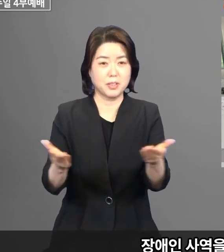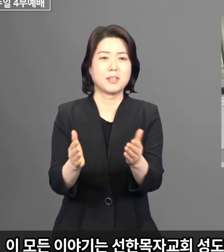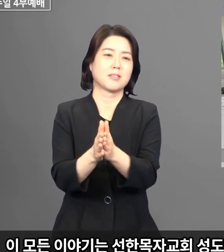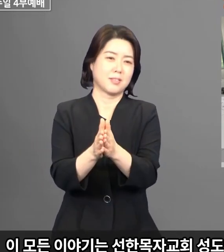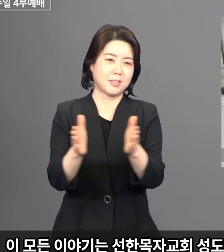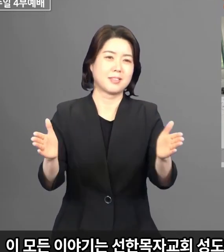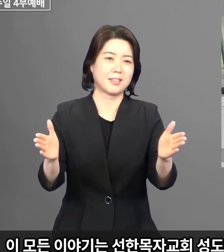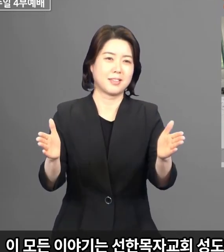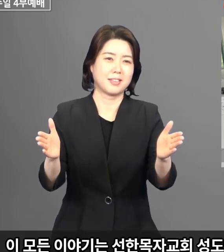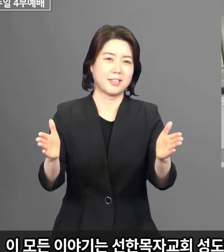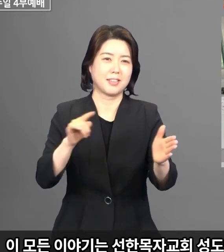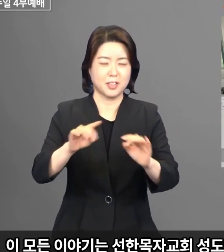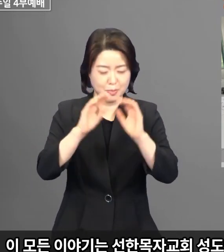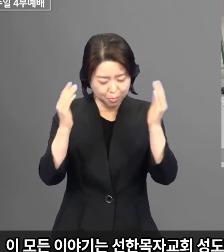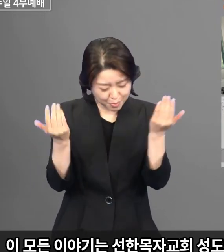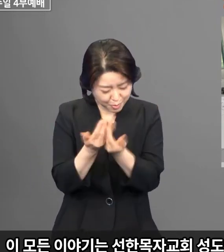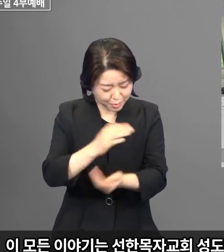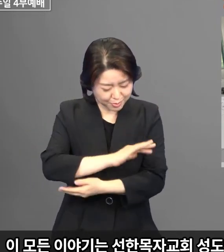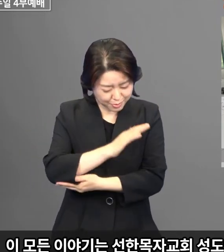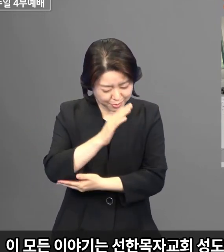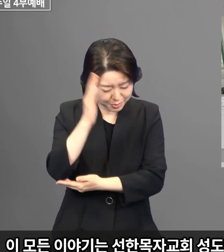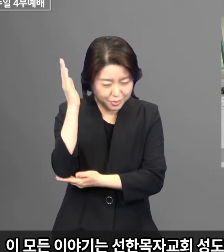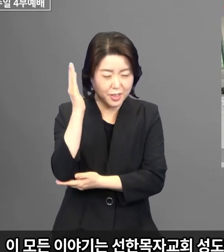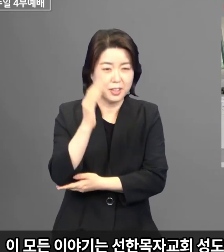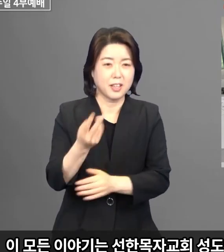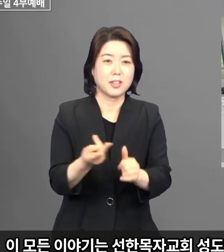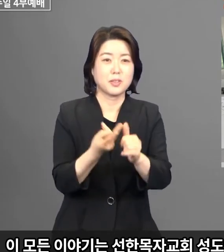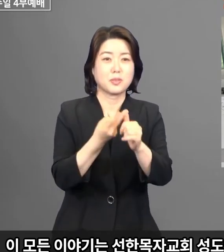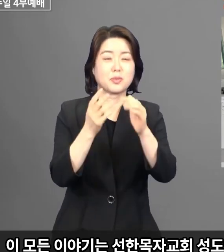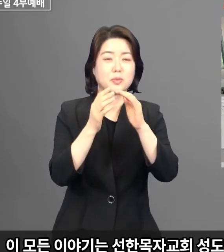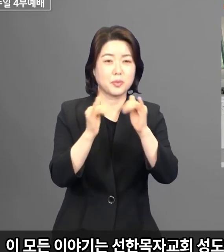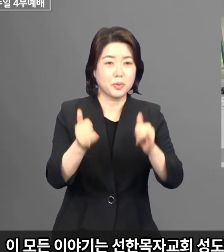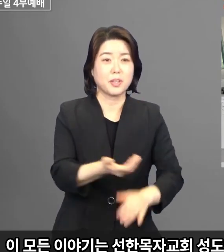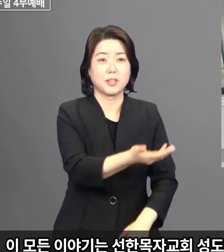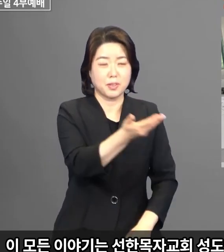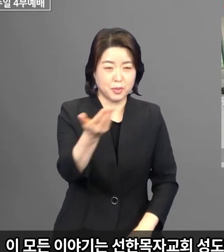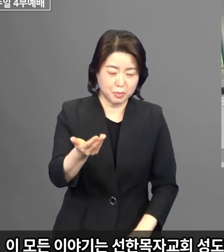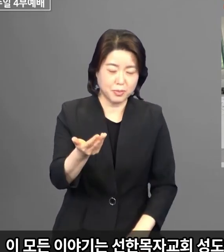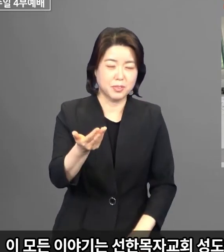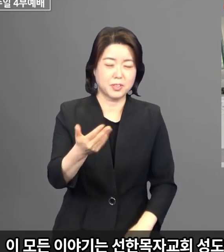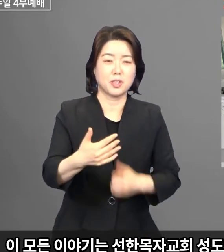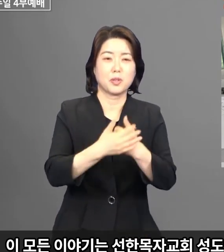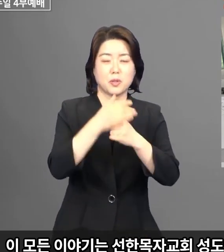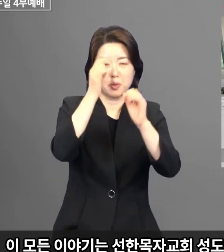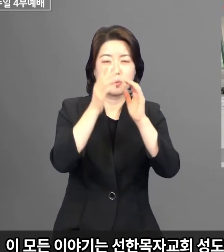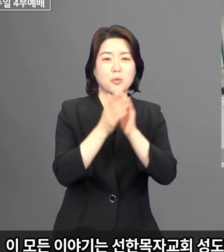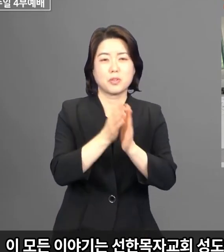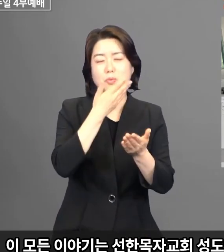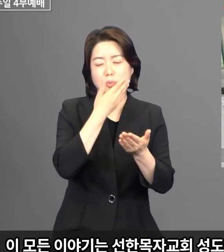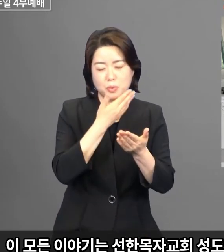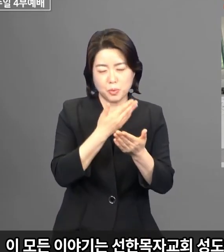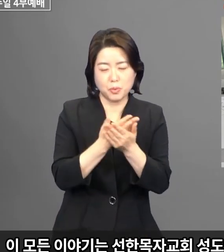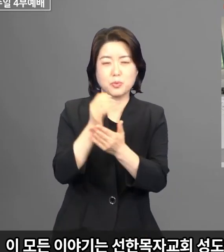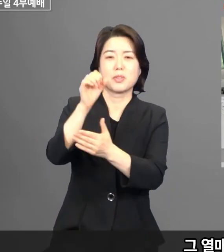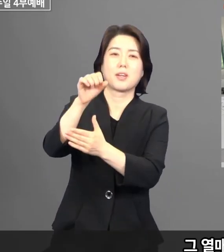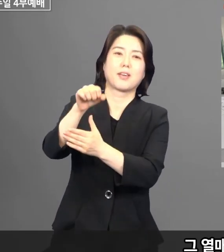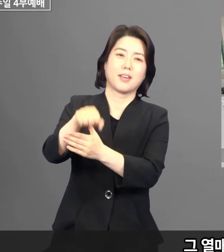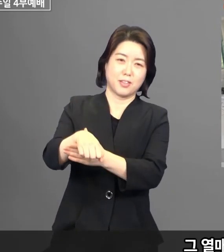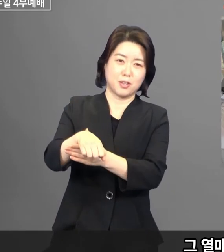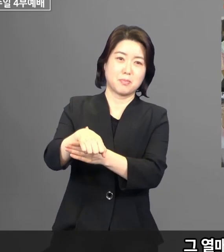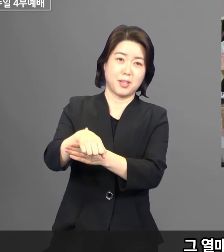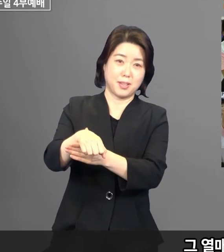시작했습니다. 이 모든 이야기는 선한 목자교회 성도님들의 중보기도가 낳은 소중한 열매,